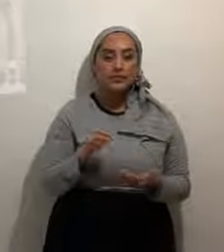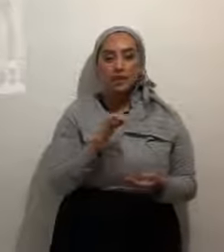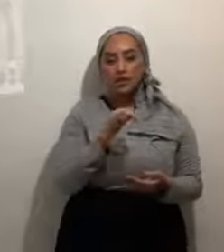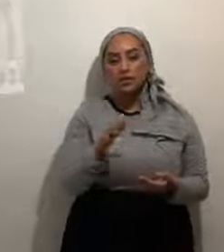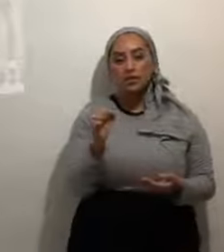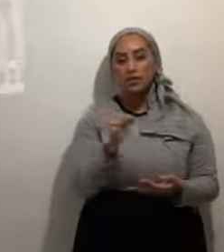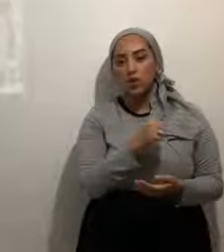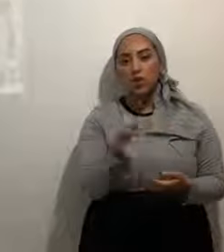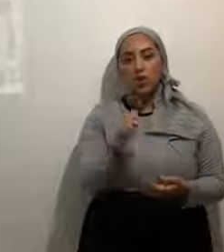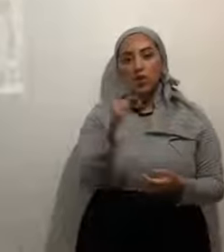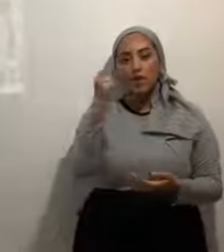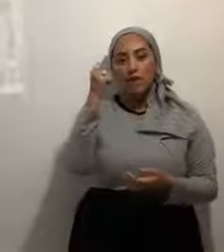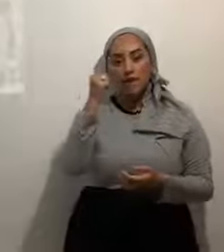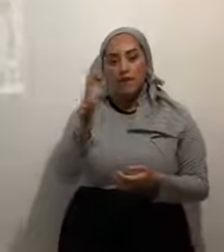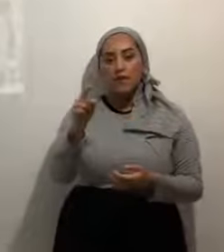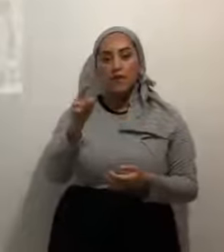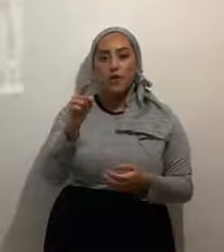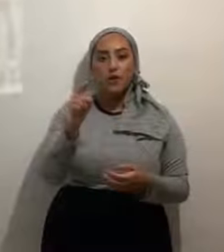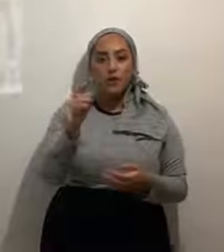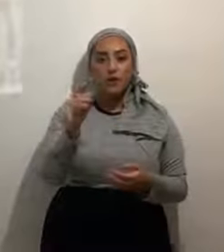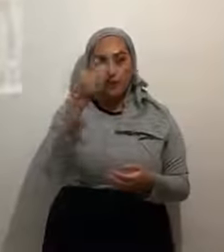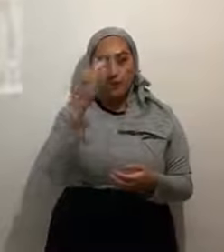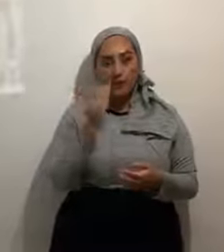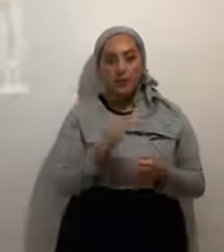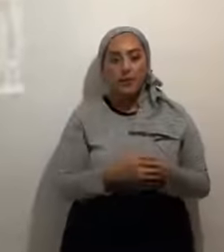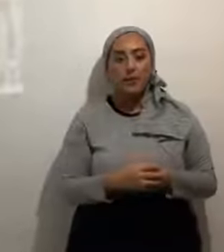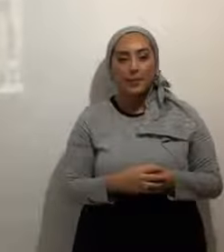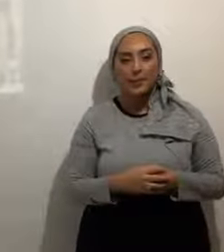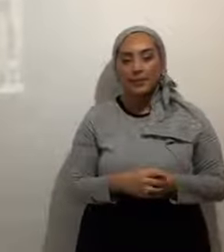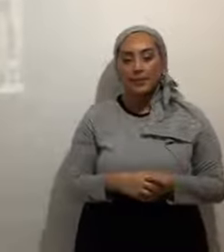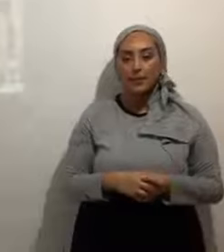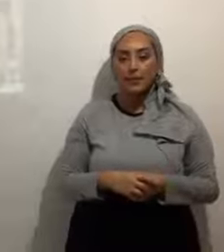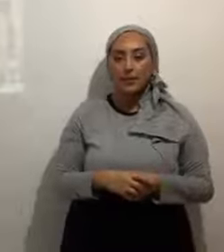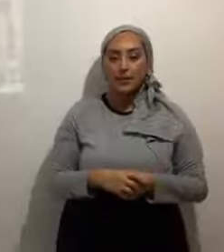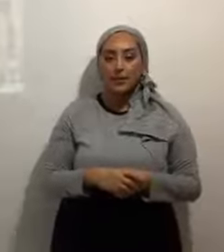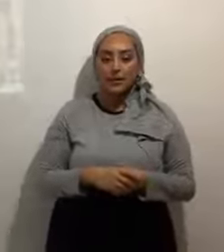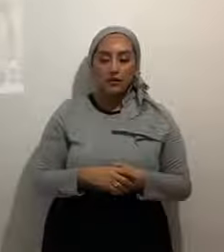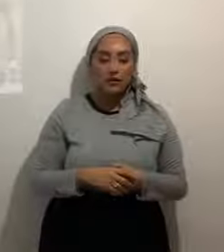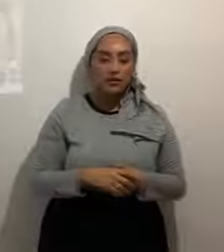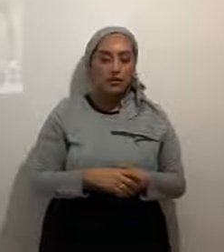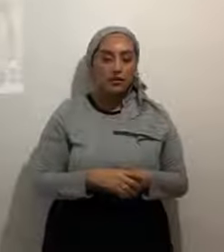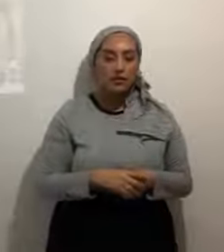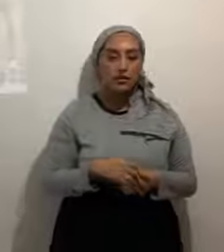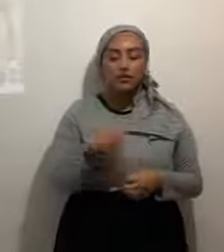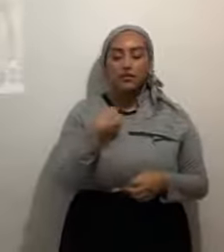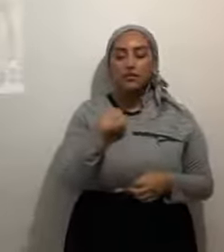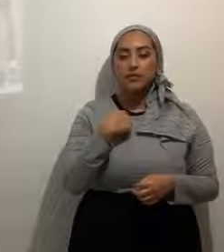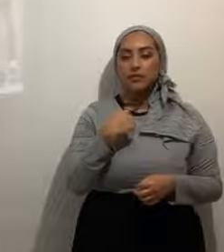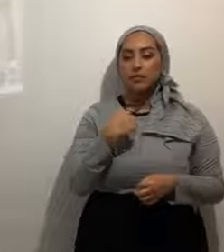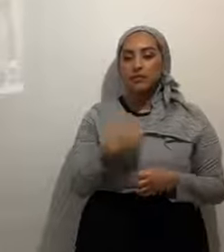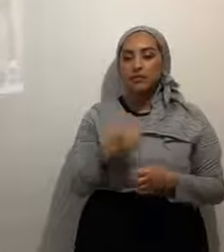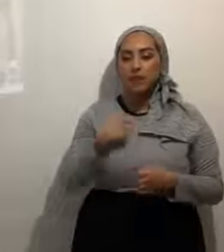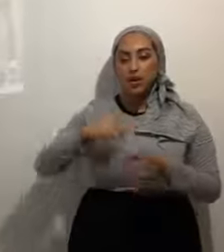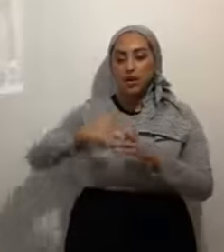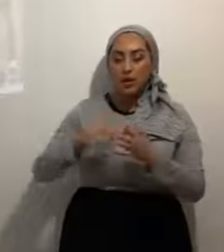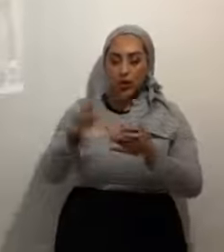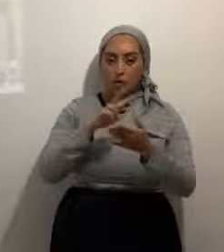canción para Malot. Pero vamos a, yo voy a empezar desde Alzaré mis ojos a los montes. ¿Sí? Si